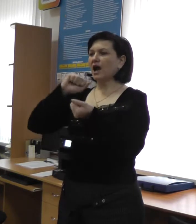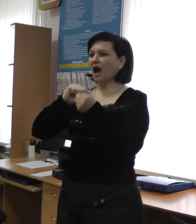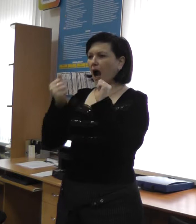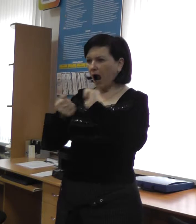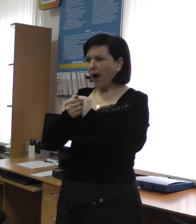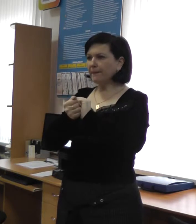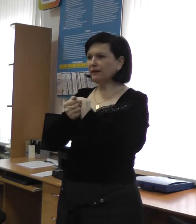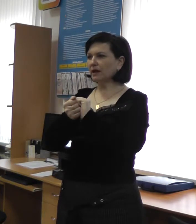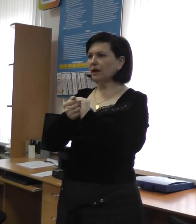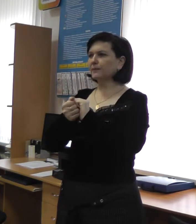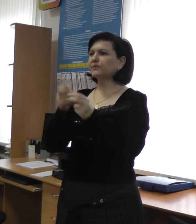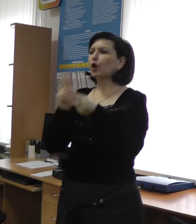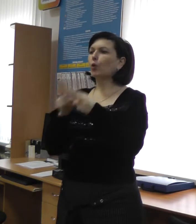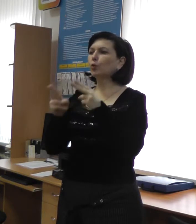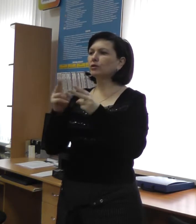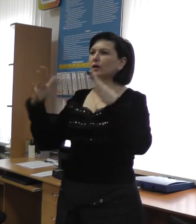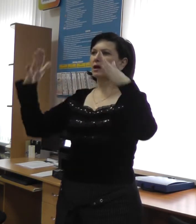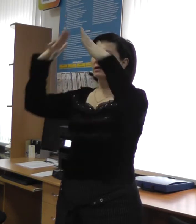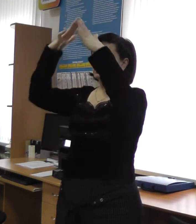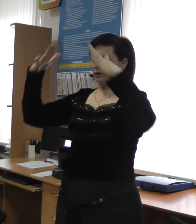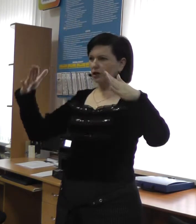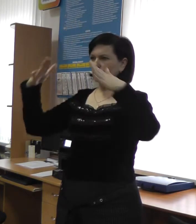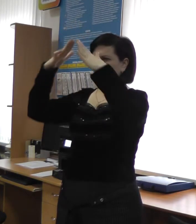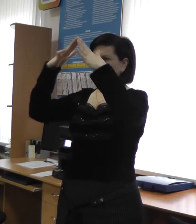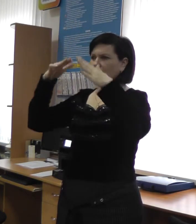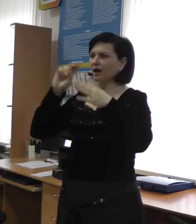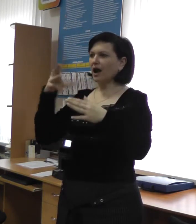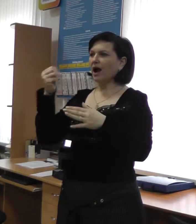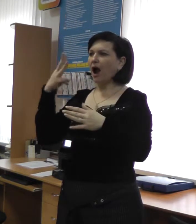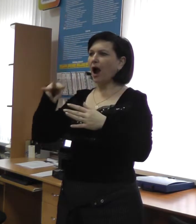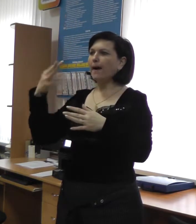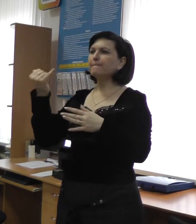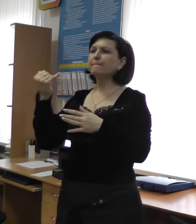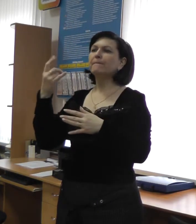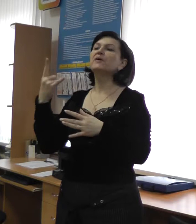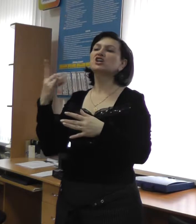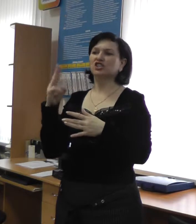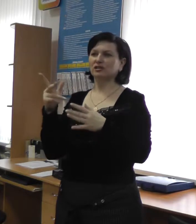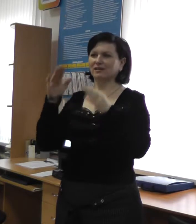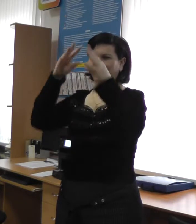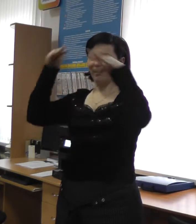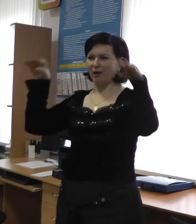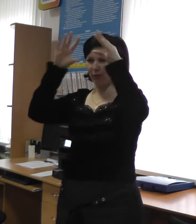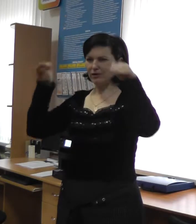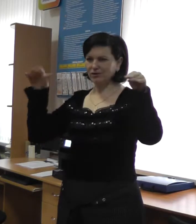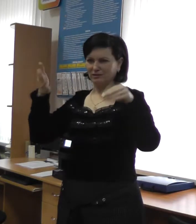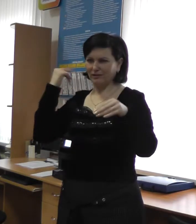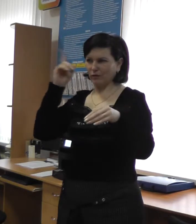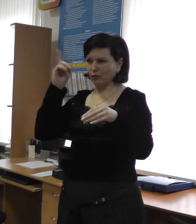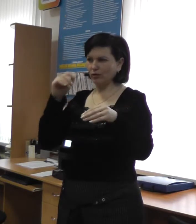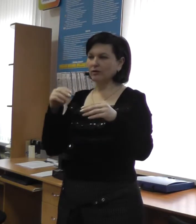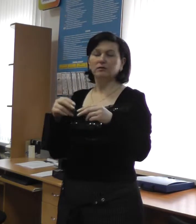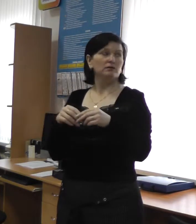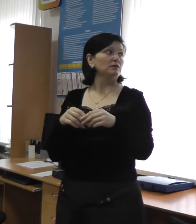кухня с камышовой крышей и ледник. Петр Найтаки с мая 1835 года стал арендатором